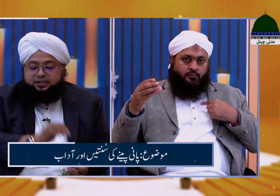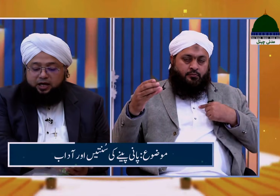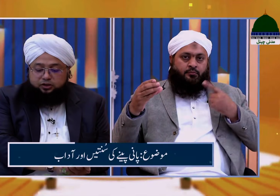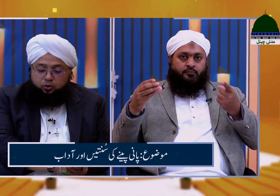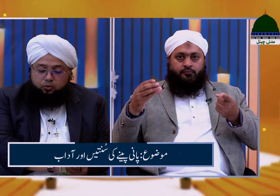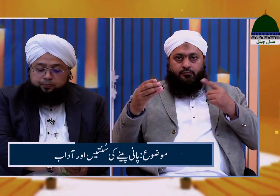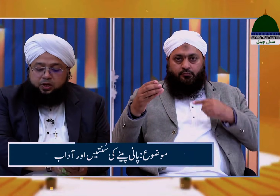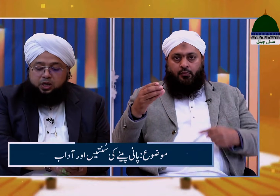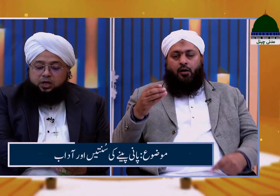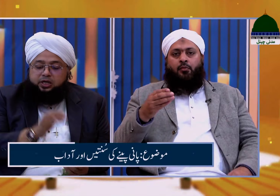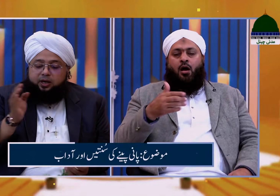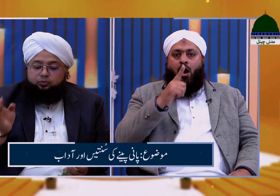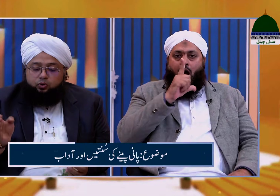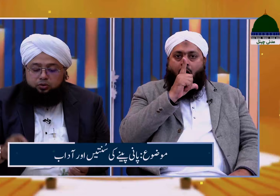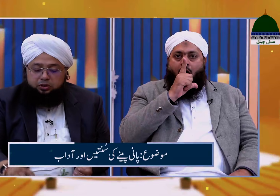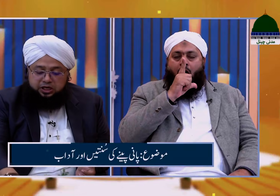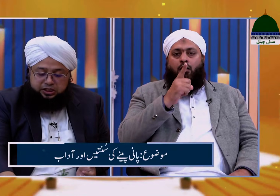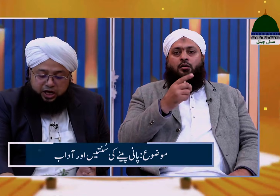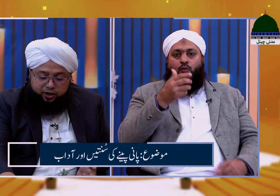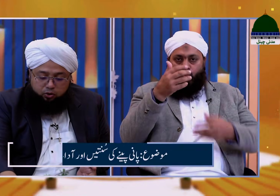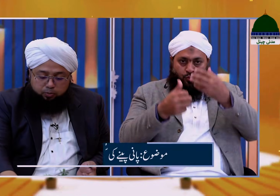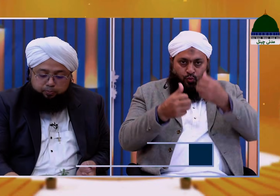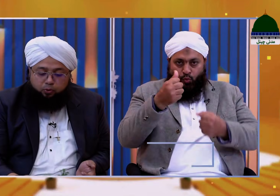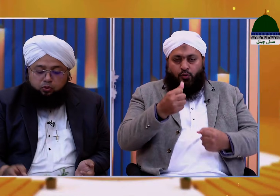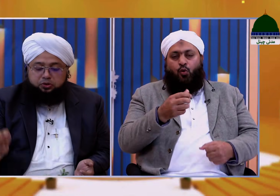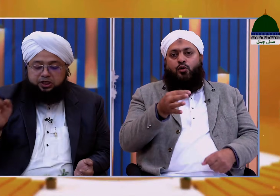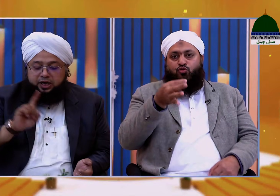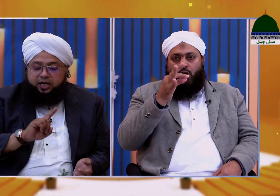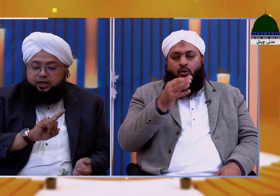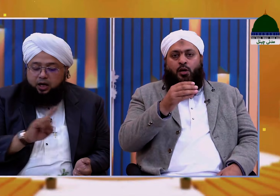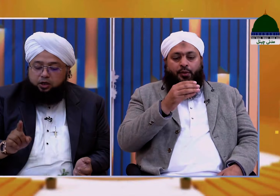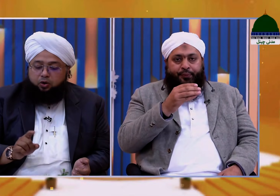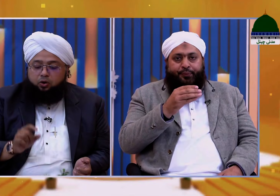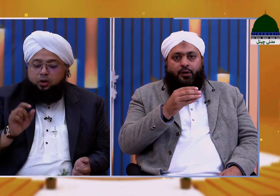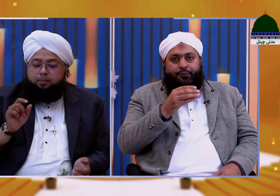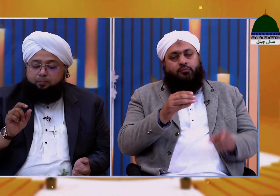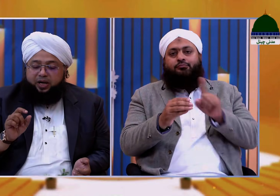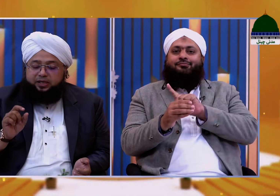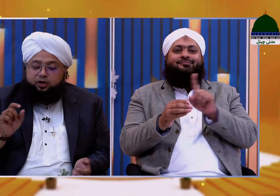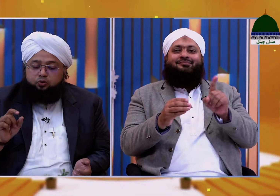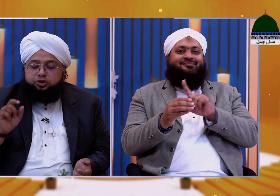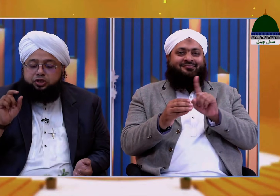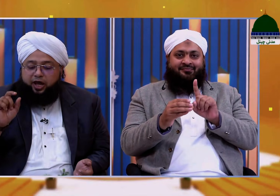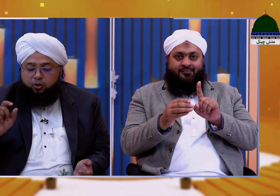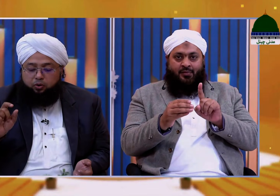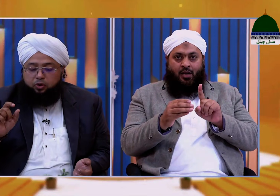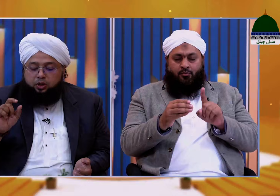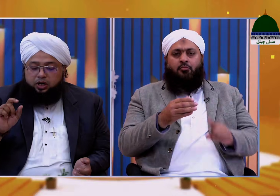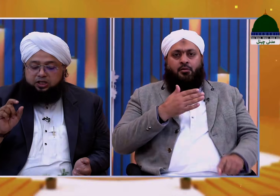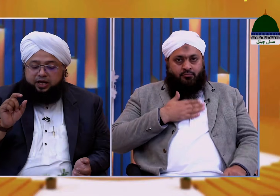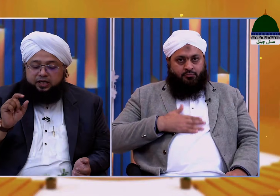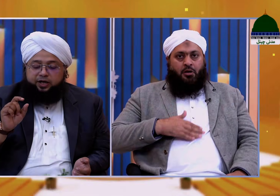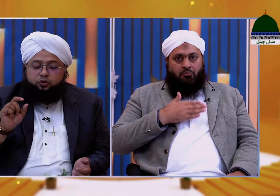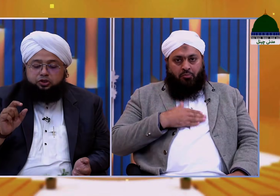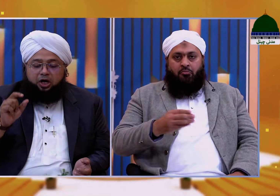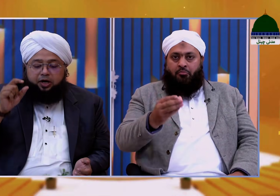کے سانس لو۔ گرم دودھ یا چائے کو پھونکوں سے ٹھنڈا نہ کرو، بلکہ کچھ ٹھہرو